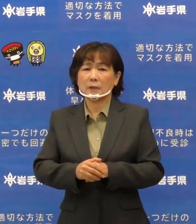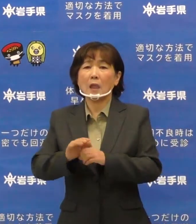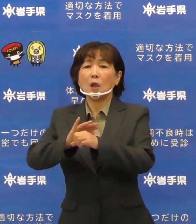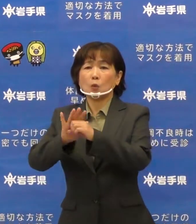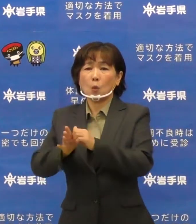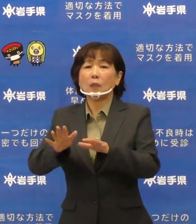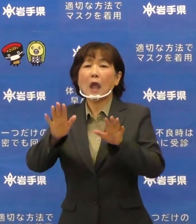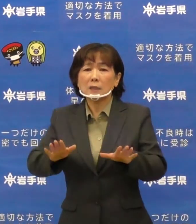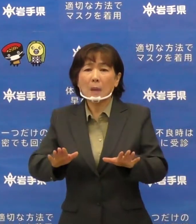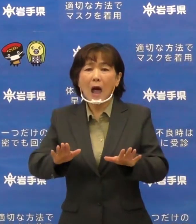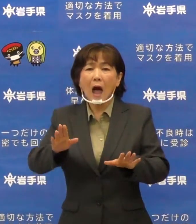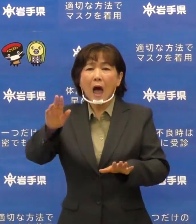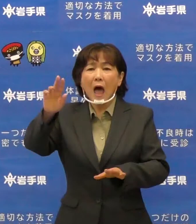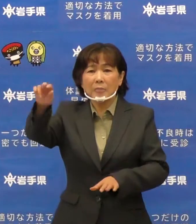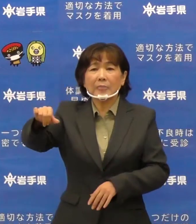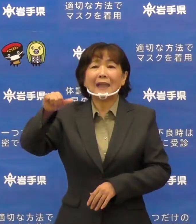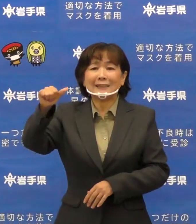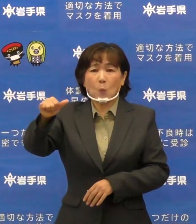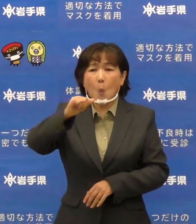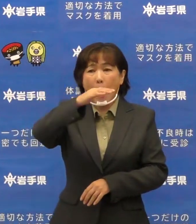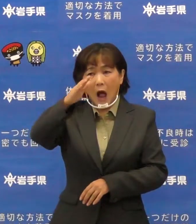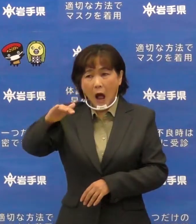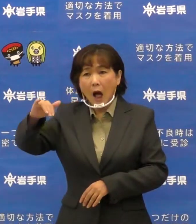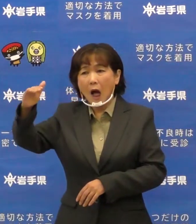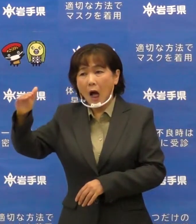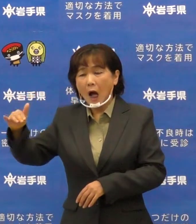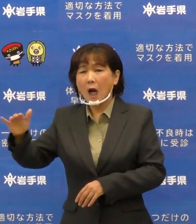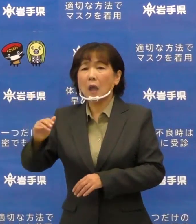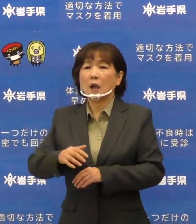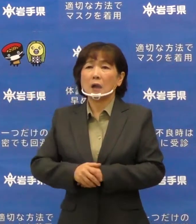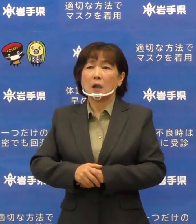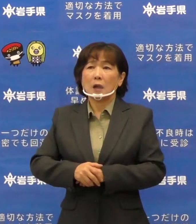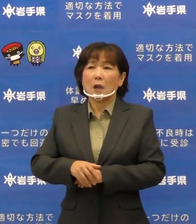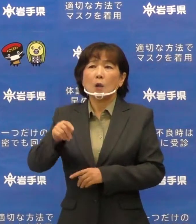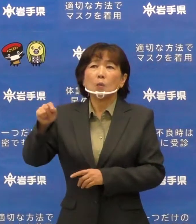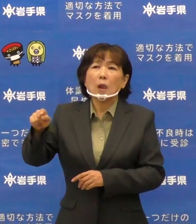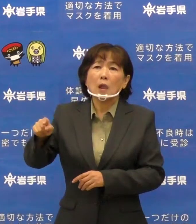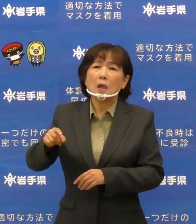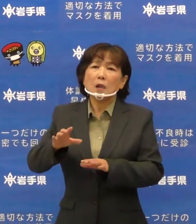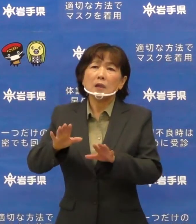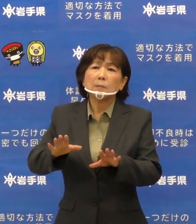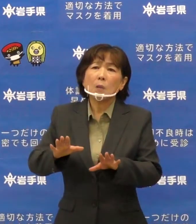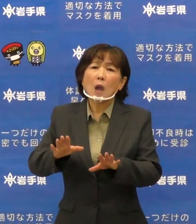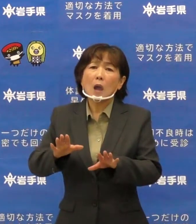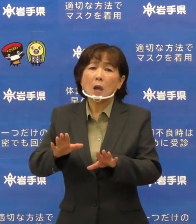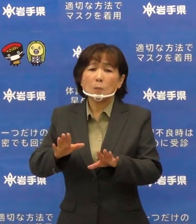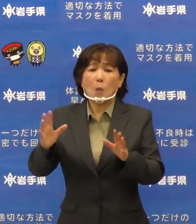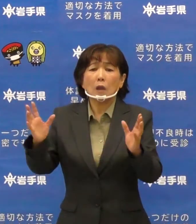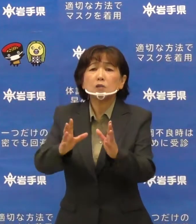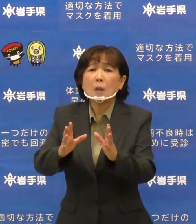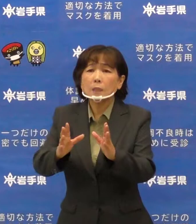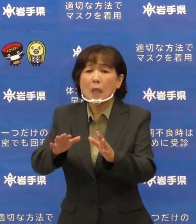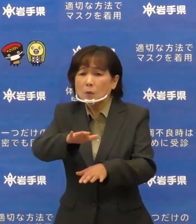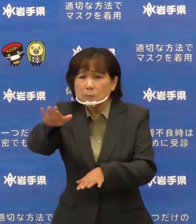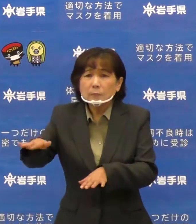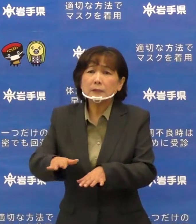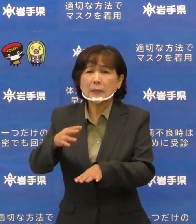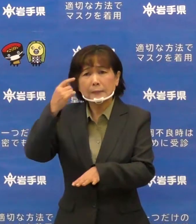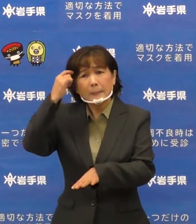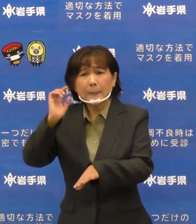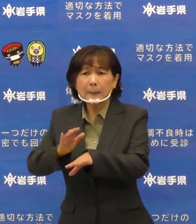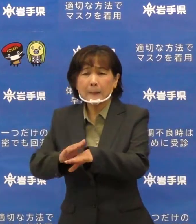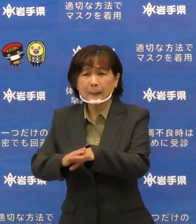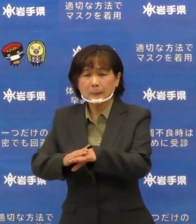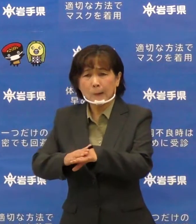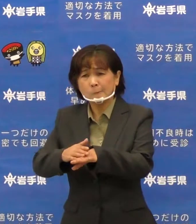をきちっと開いて審議の時間を増やすべきっていうこともこう実現できないでいるっていうのは残念だ